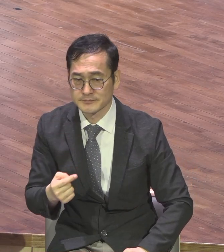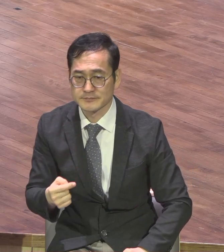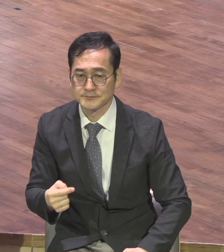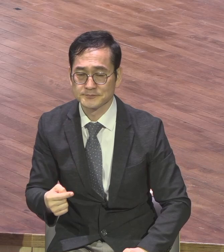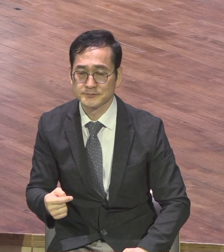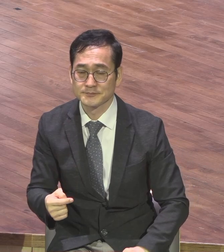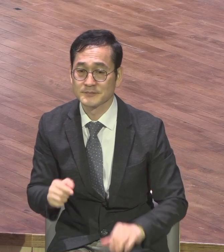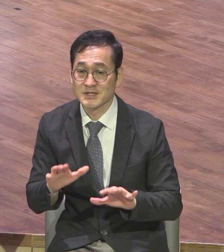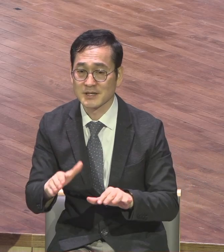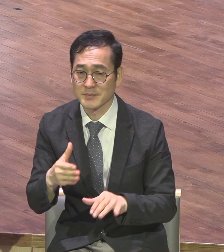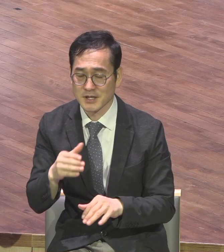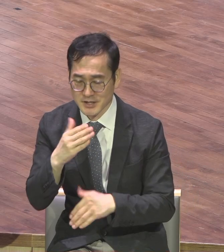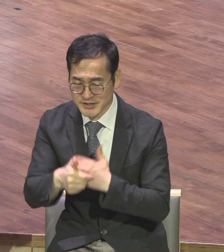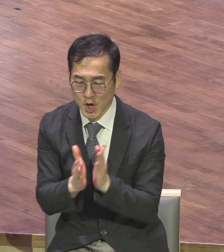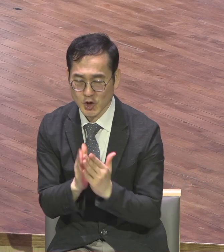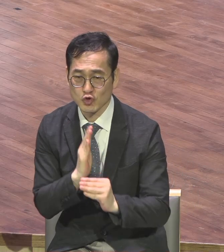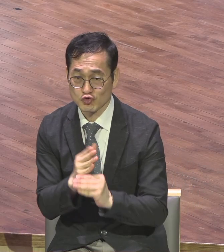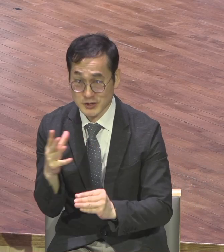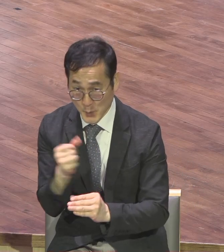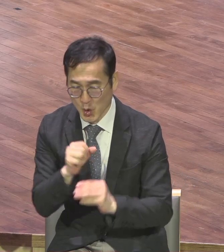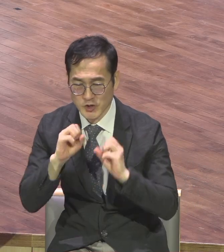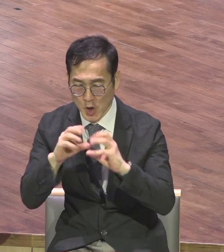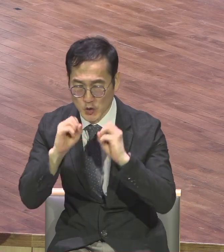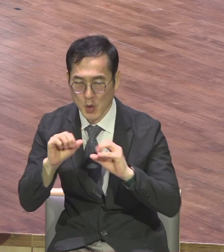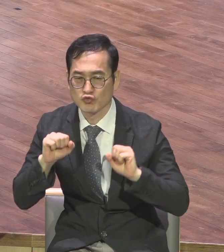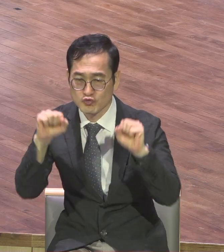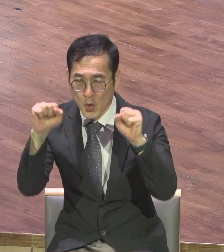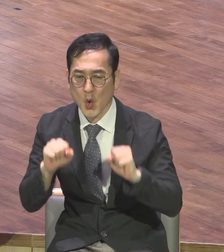뭔가 성경적 전도운동 펼쳐나가야 돼요.